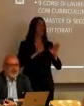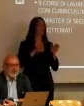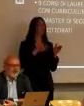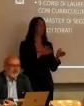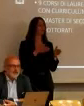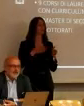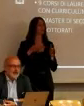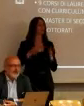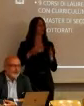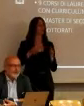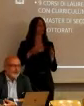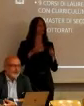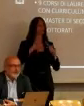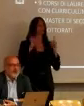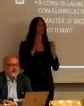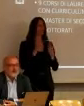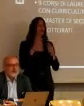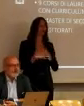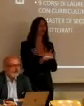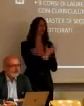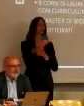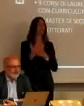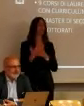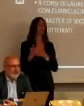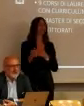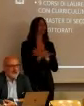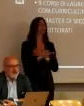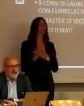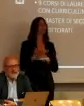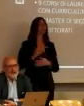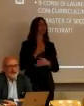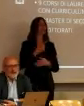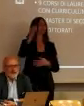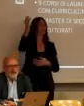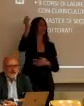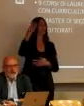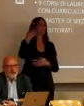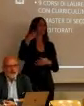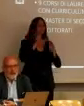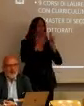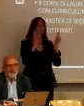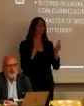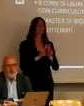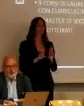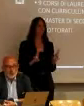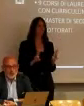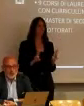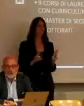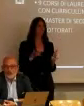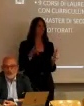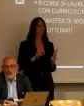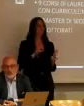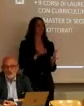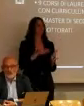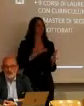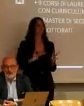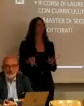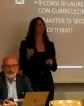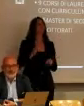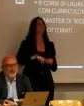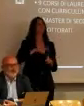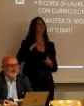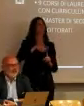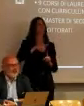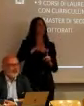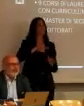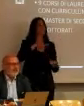e che hanno una vocazione fortemente internazionale, perché all'interno di questi ce ne sono tre con un doppio titolo, con università straniere,